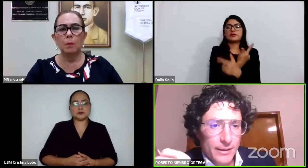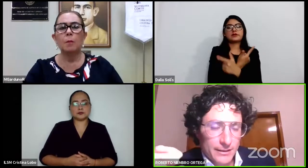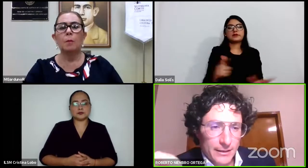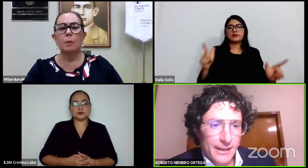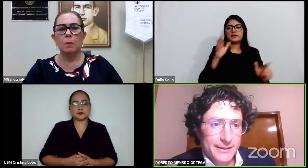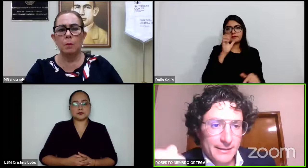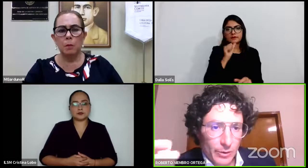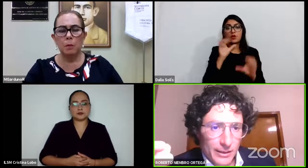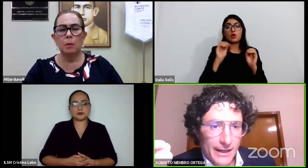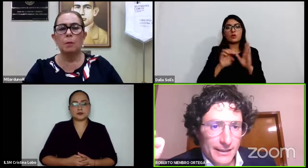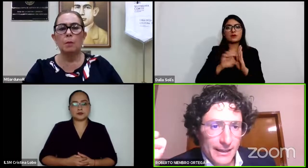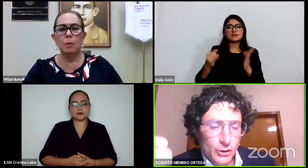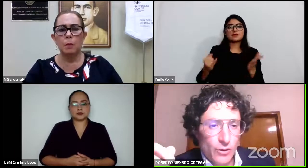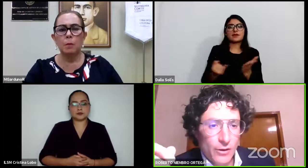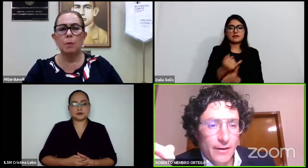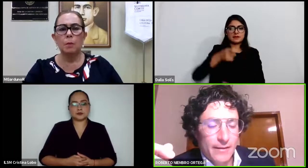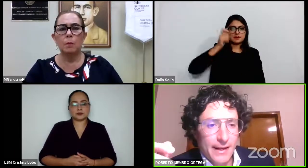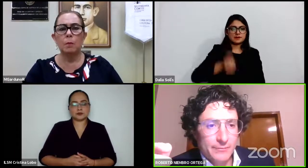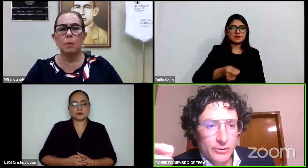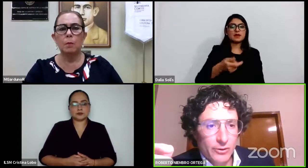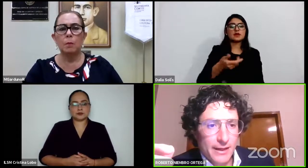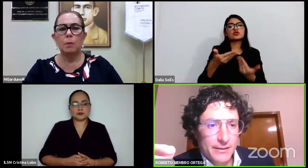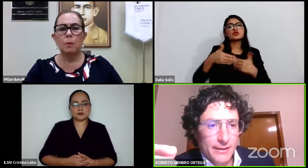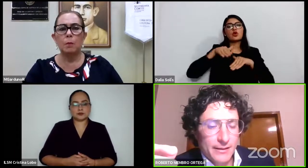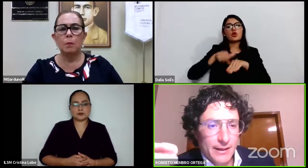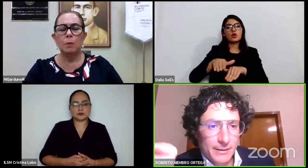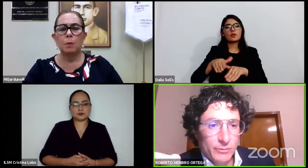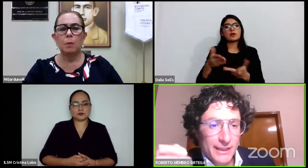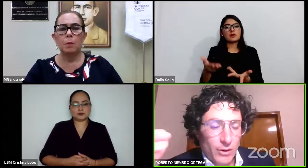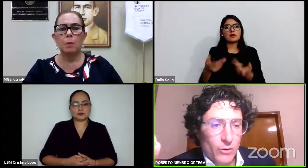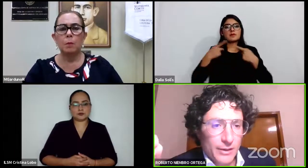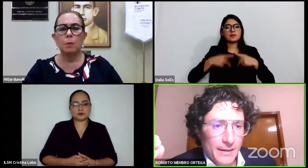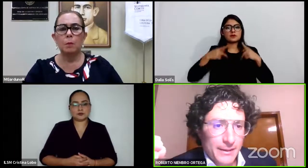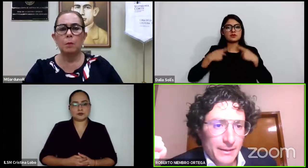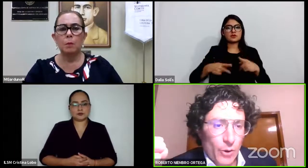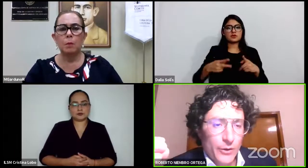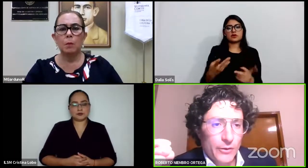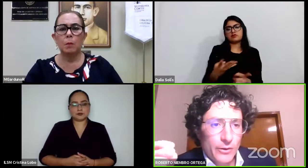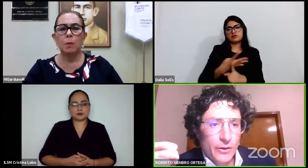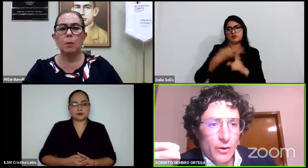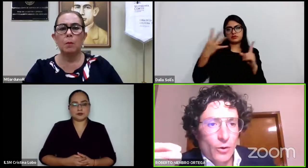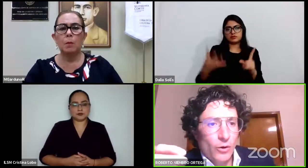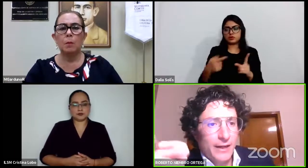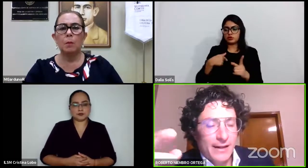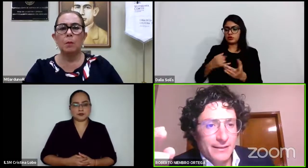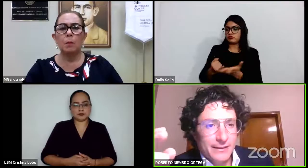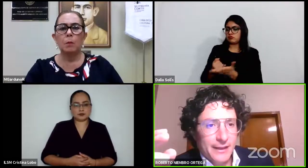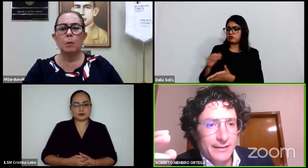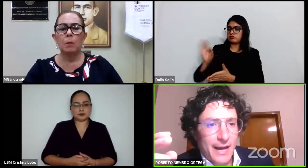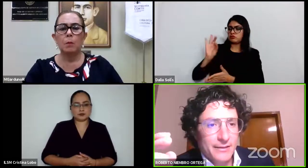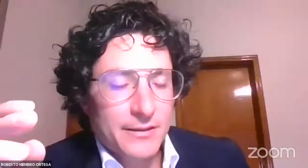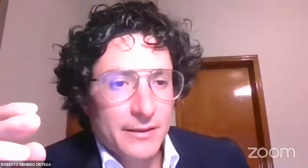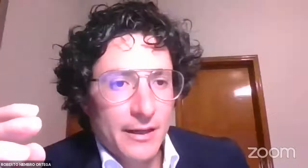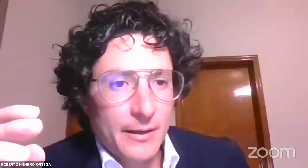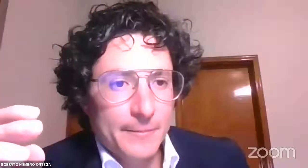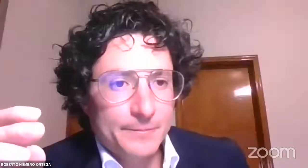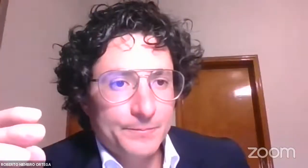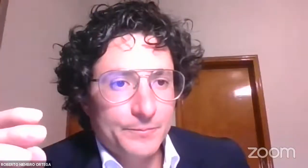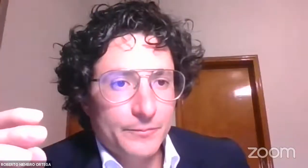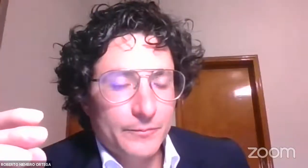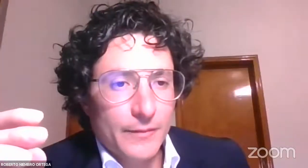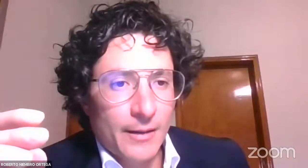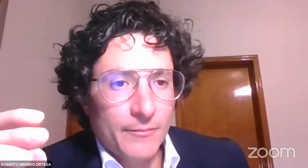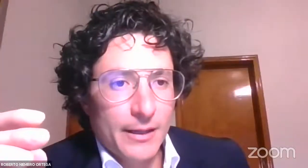igualitario, las sentencias en las que se protege el derecho de las personas del mismo sexo a contraer matrimonio. Otra de las sentencias